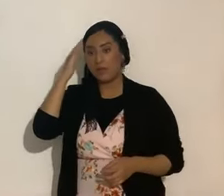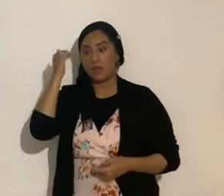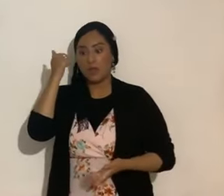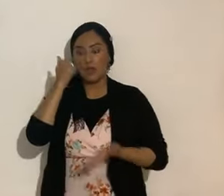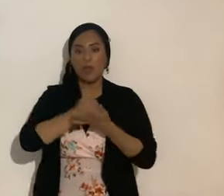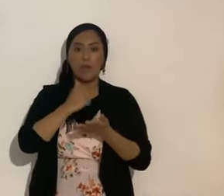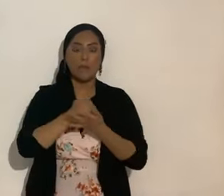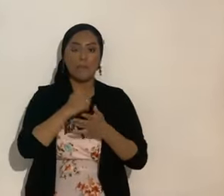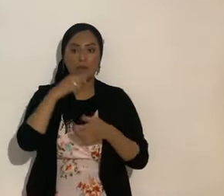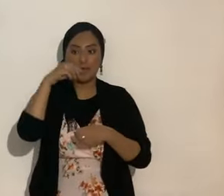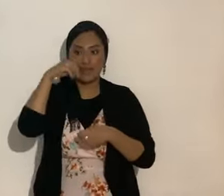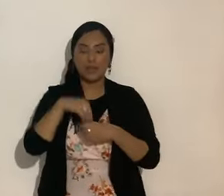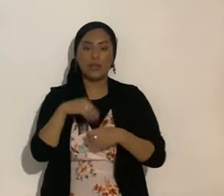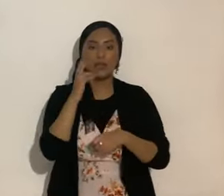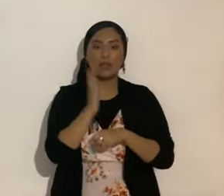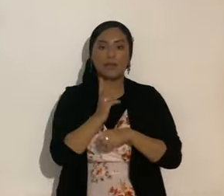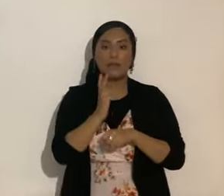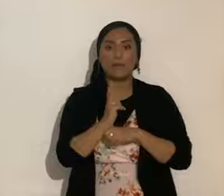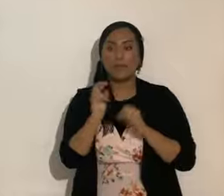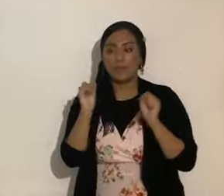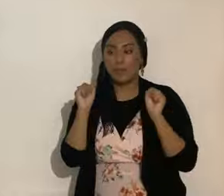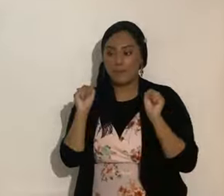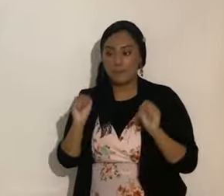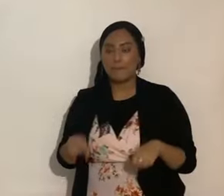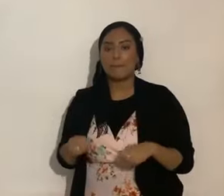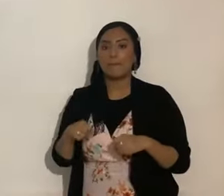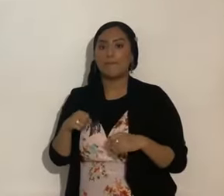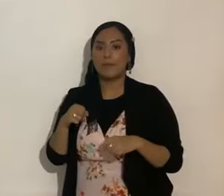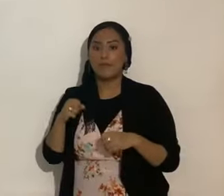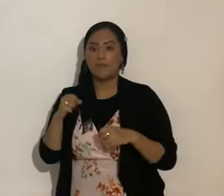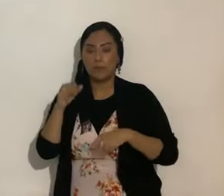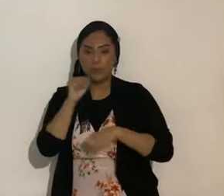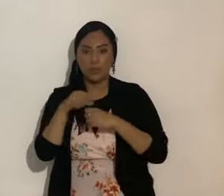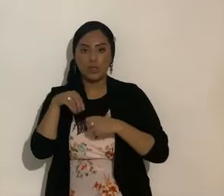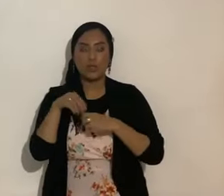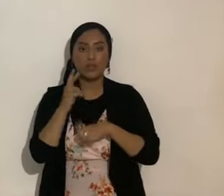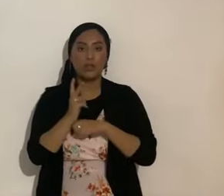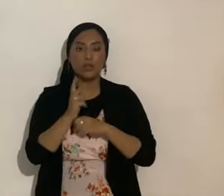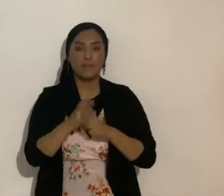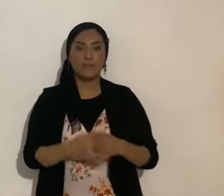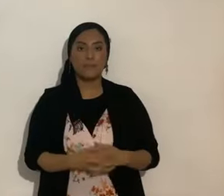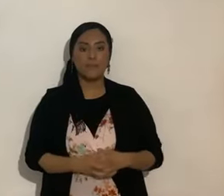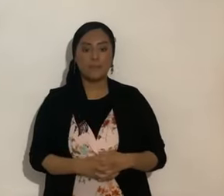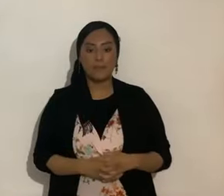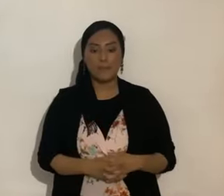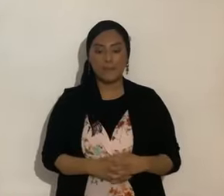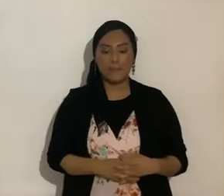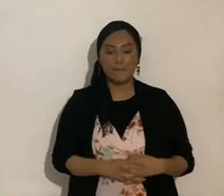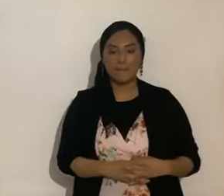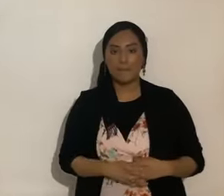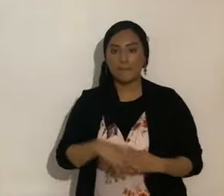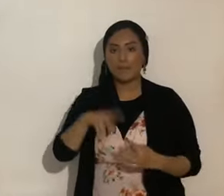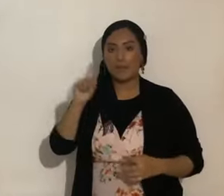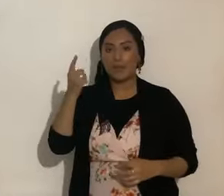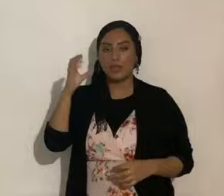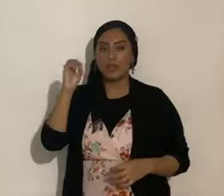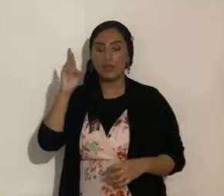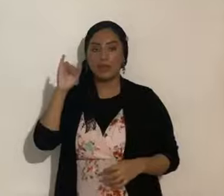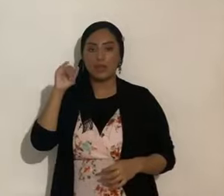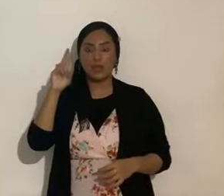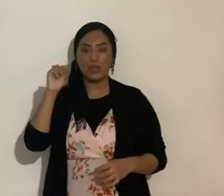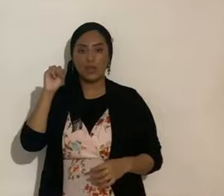ayudar en una Keilah, para poder administrar una Keilah. Bien, vamos a ver 1 Corintios, vamos para allá